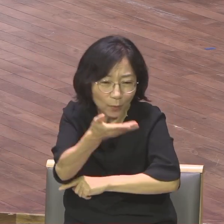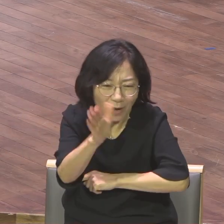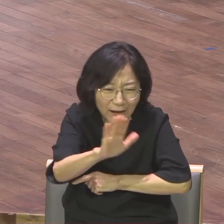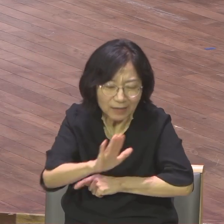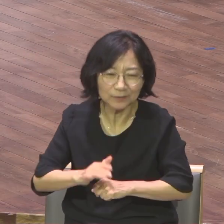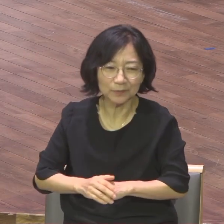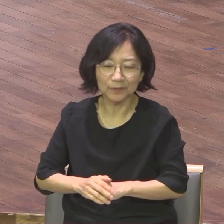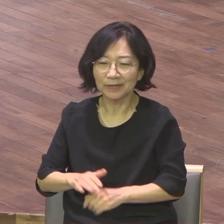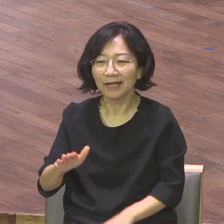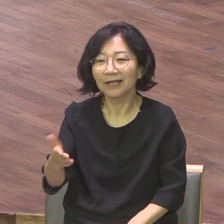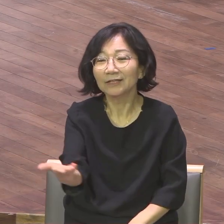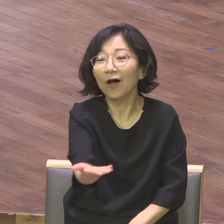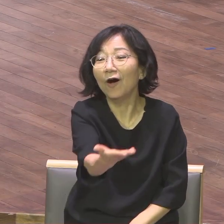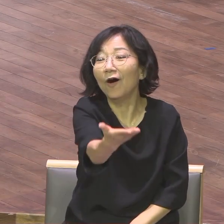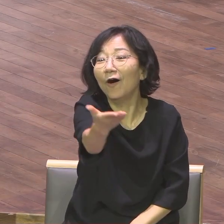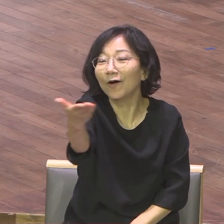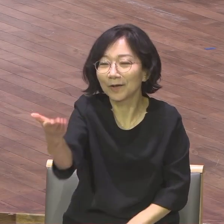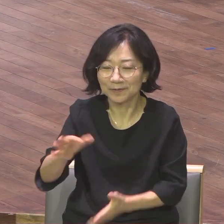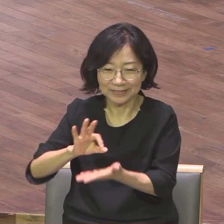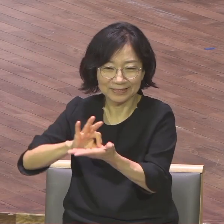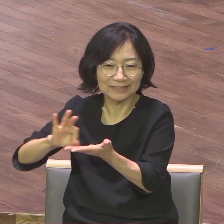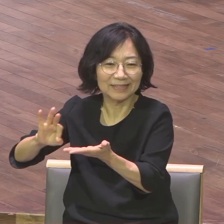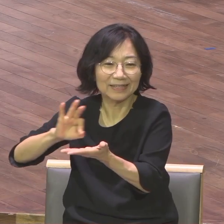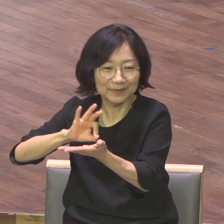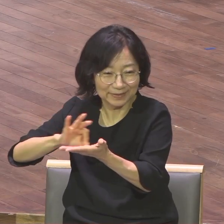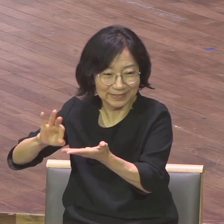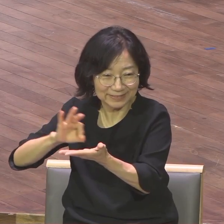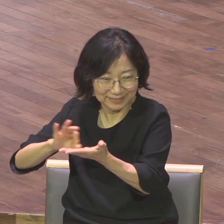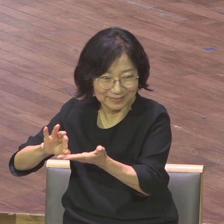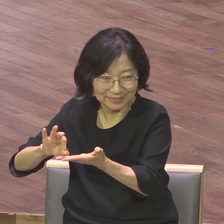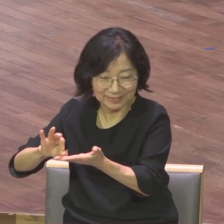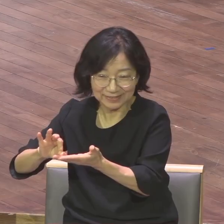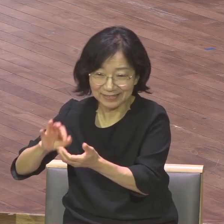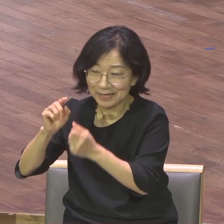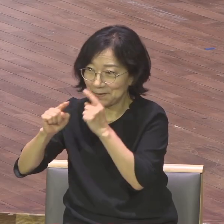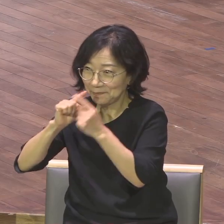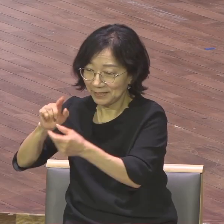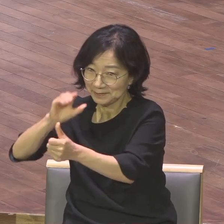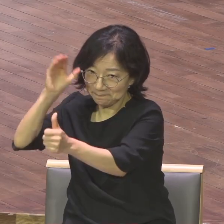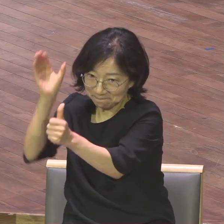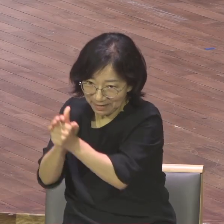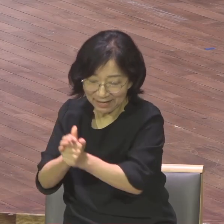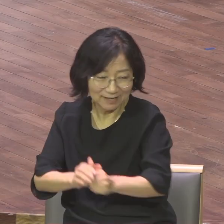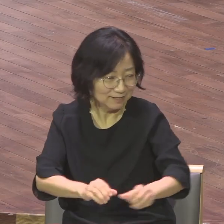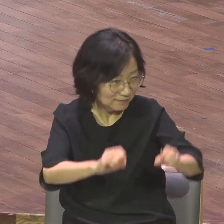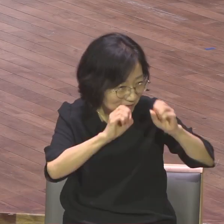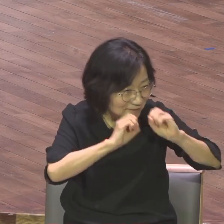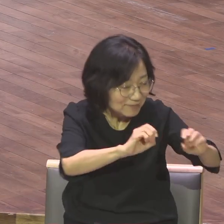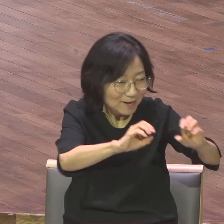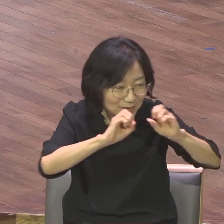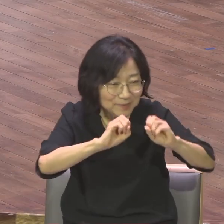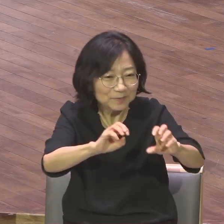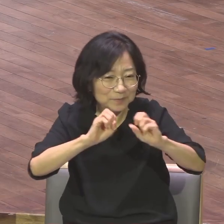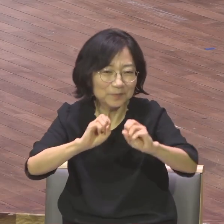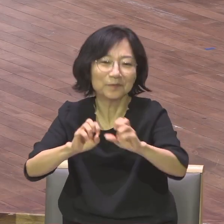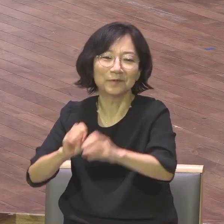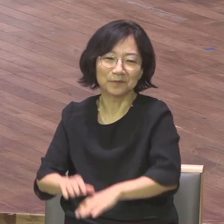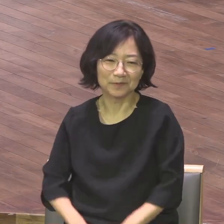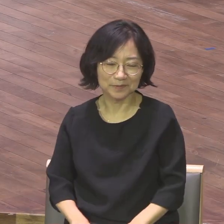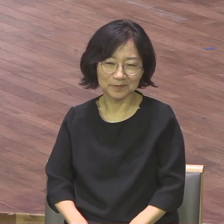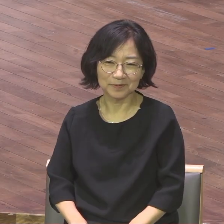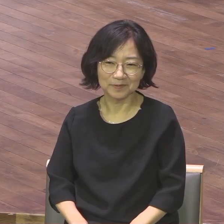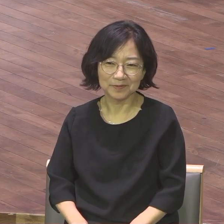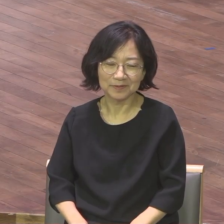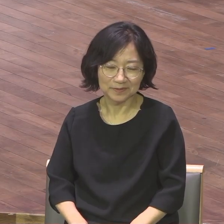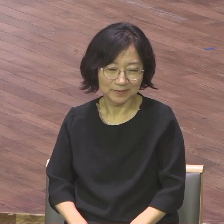통해서, 여러분의 헌신을 통해서, 여러분의 신앙 고백을 통해서 여러분 가족을, 여러분